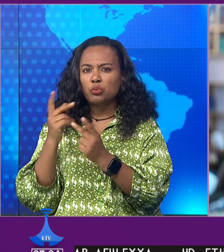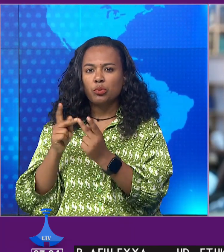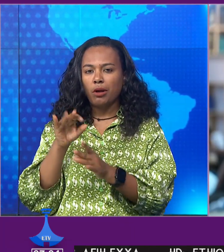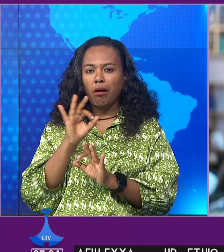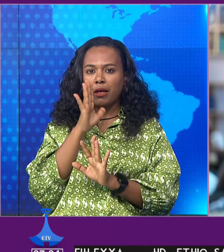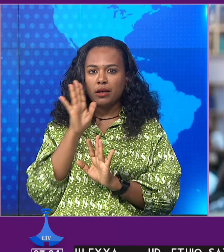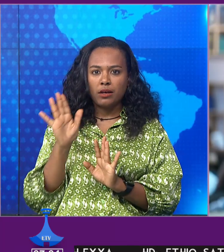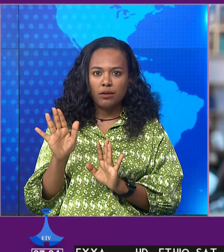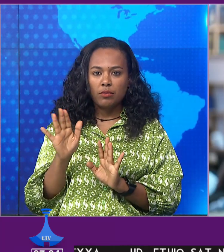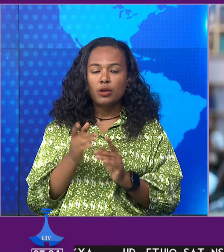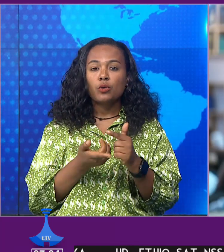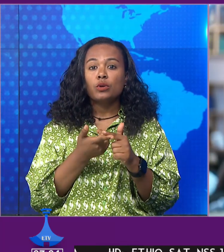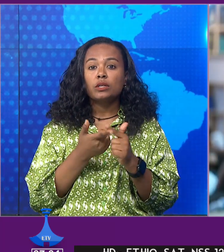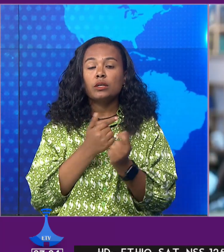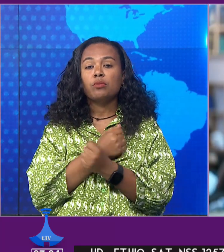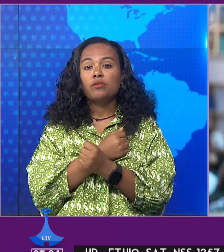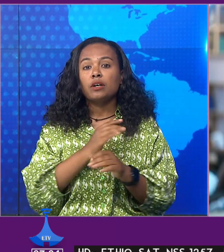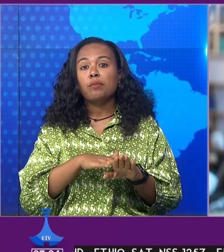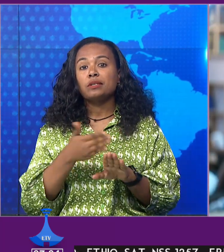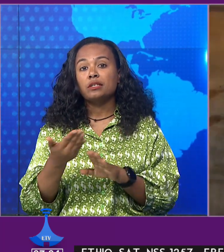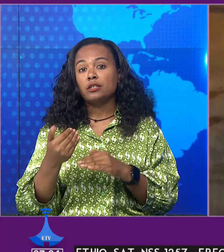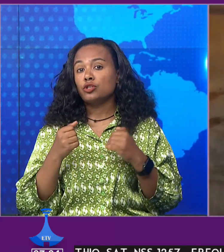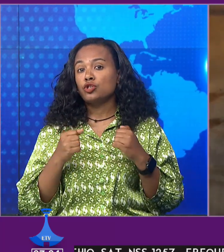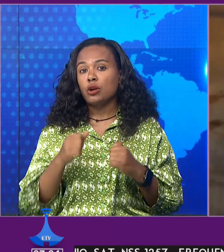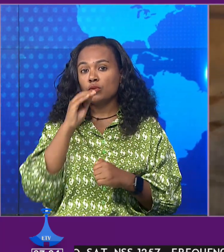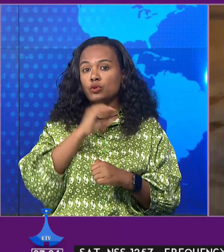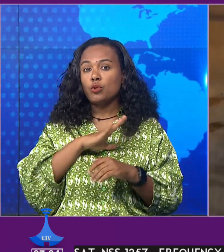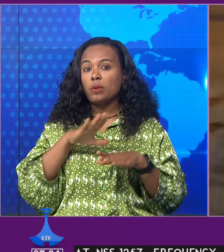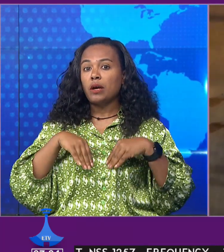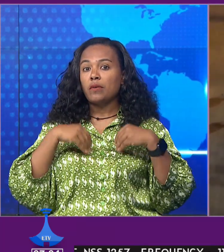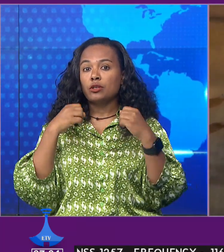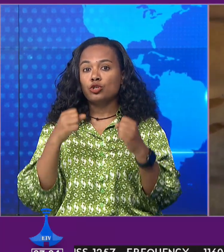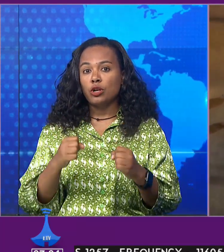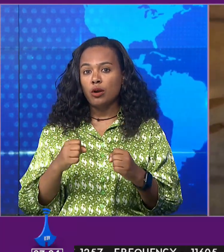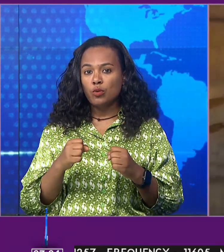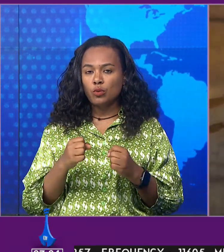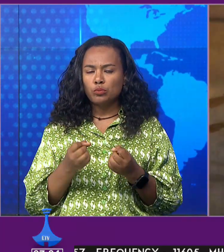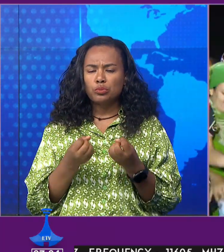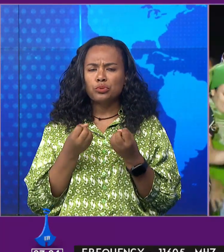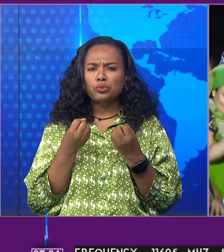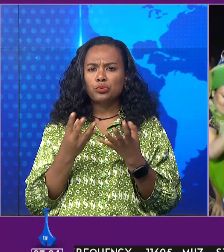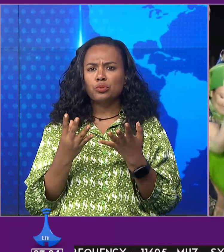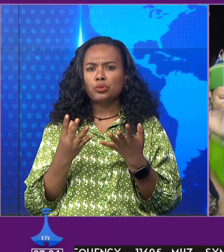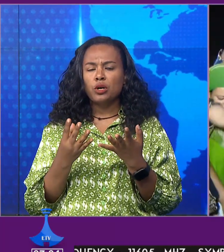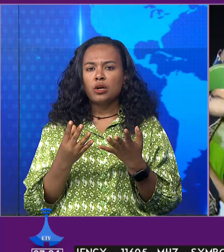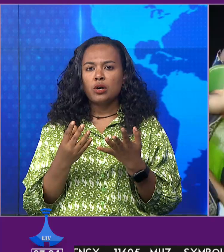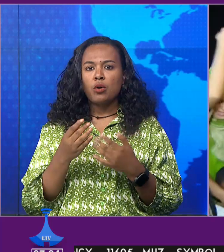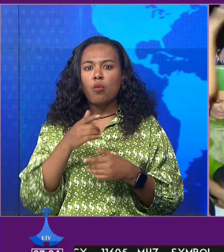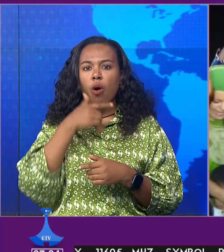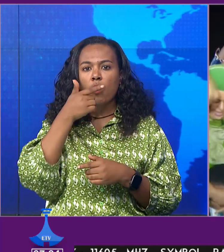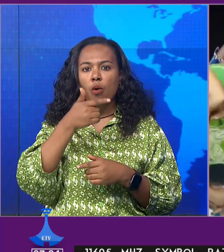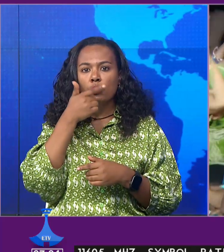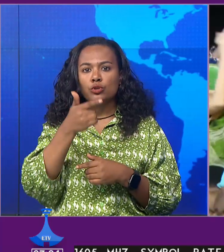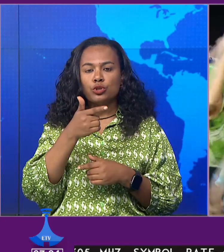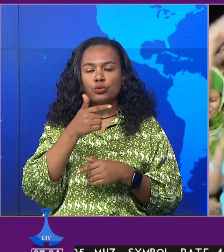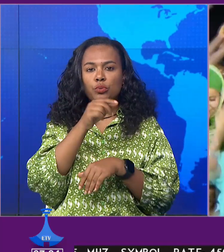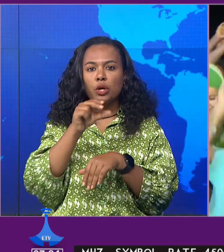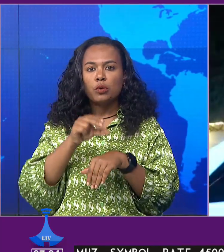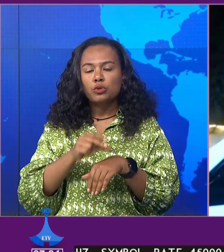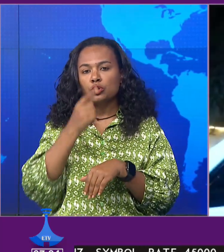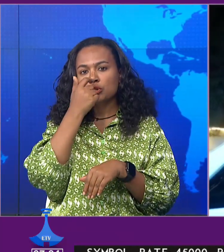ሁለተኛ በፍቅር ማስተናገድ ይችላሉ፣ ሰው መቀበል ይችላሉ። የብዙ ቋንቋዎች፣ ብሔሮች፣